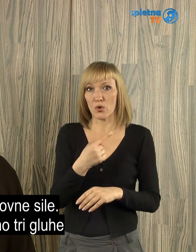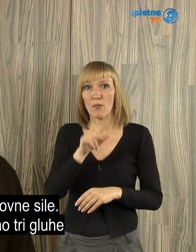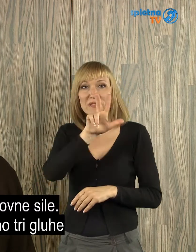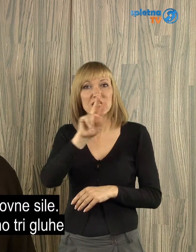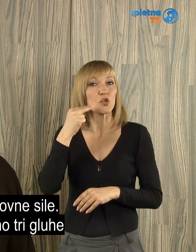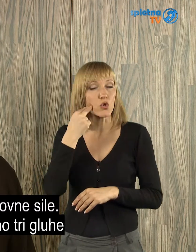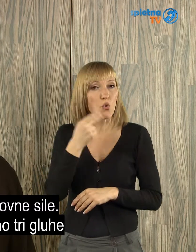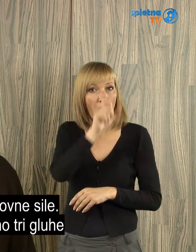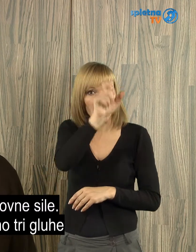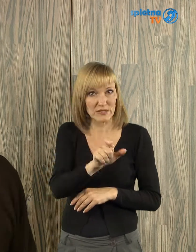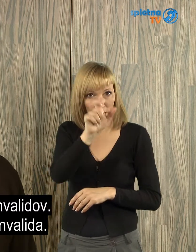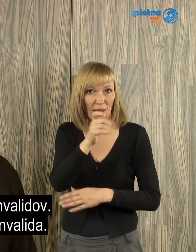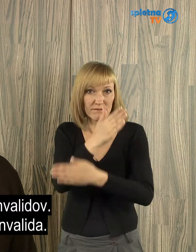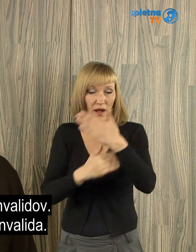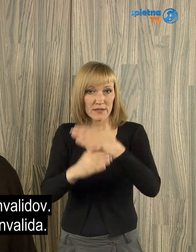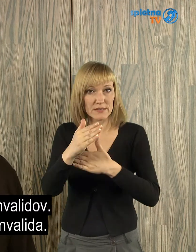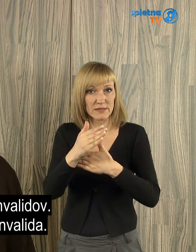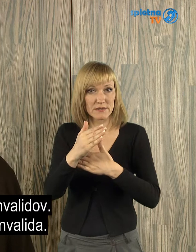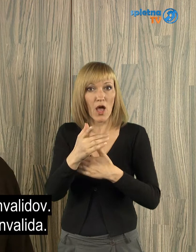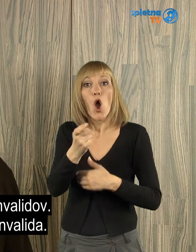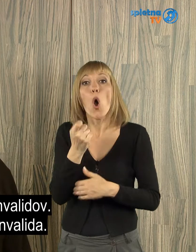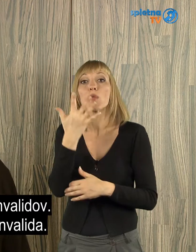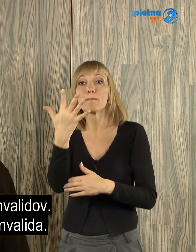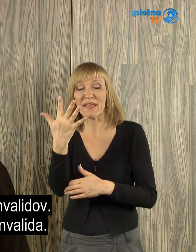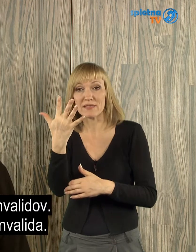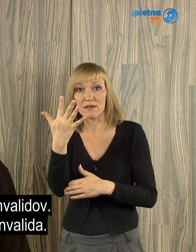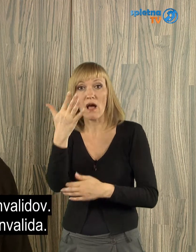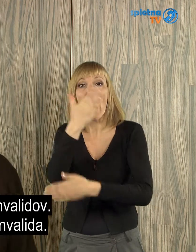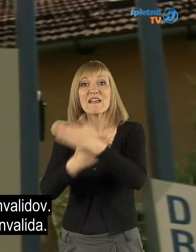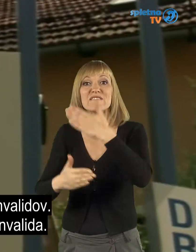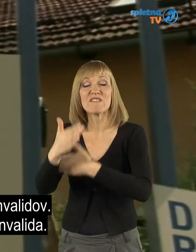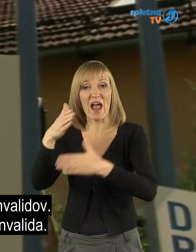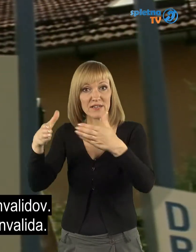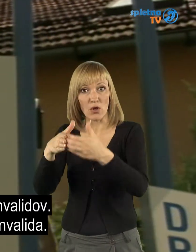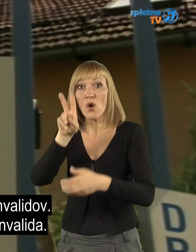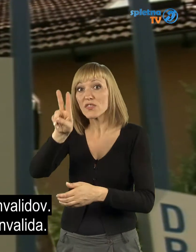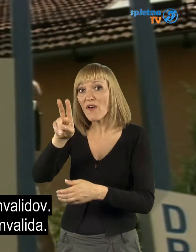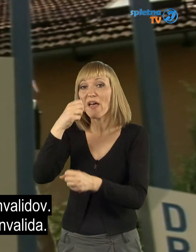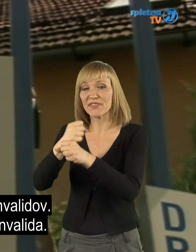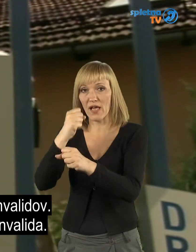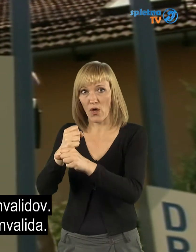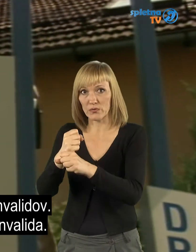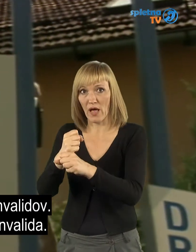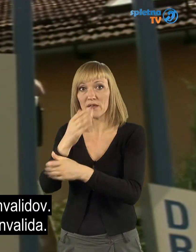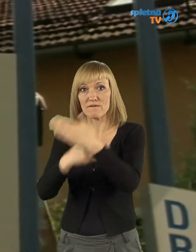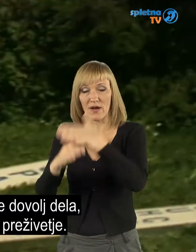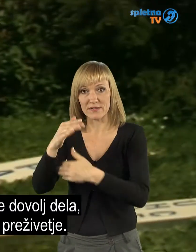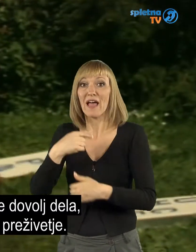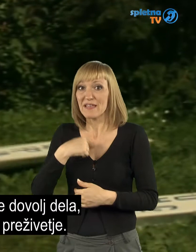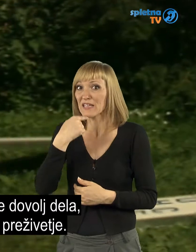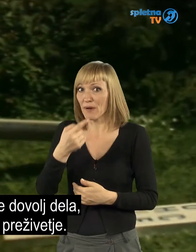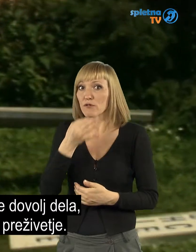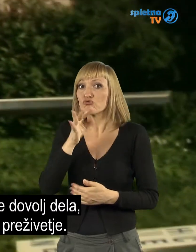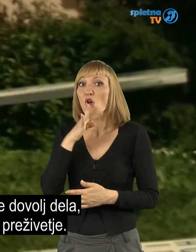Zaposlujemo trenutno 3 gluhe invalide, od 5 invalidov, 2 sta delovna invalida. Še jaz vedno